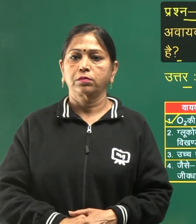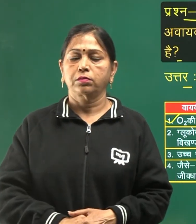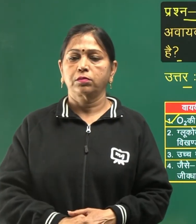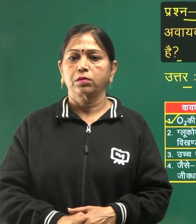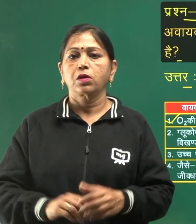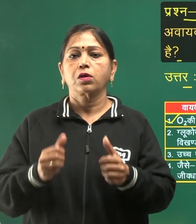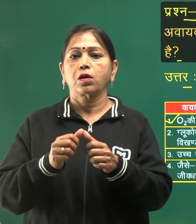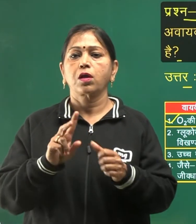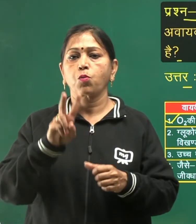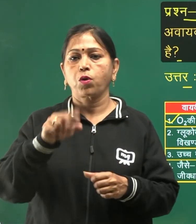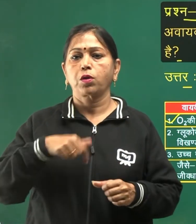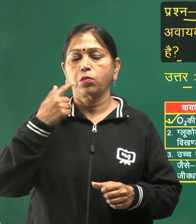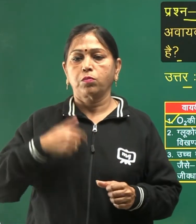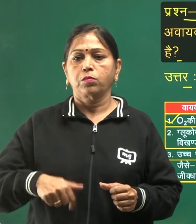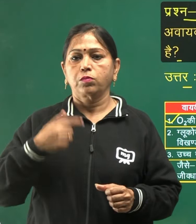अवायवीय श्वसन